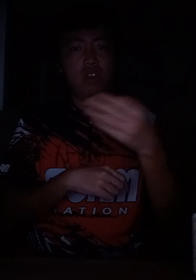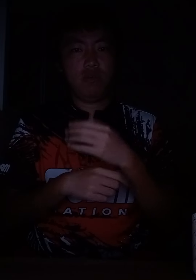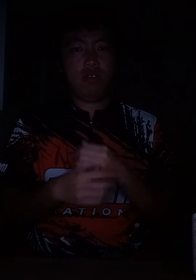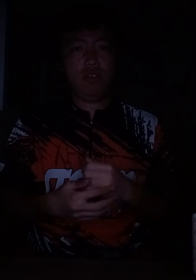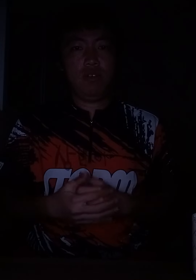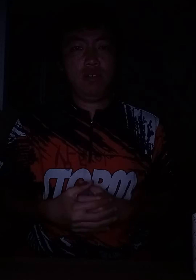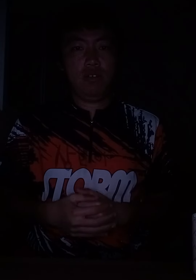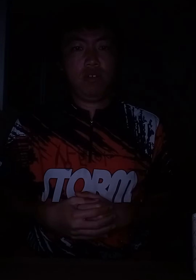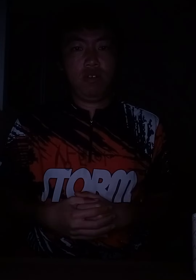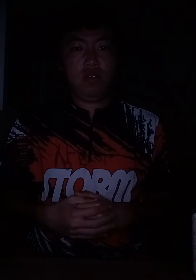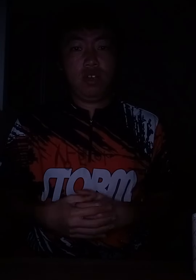지연됐습니다.